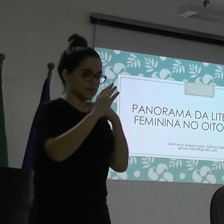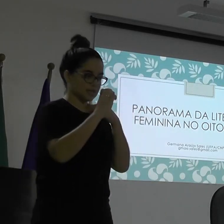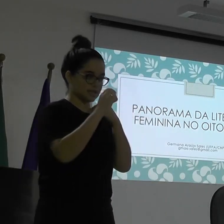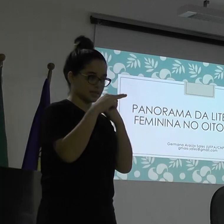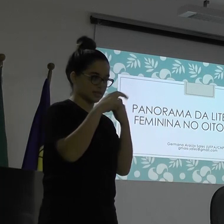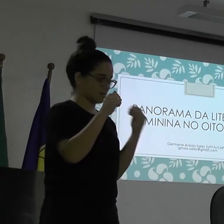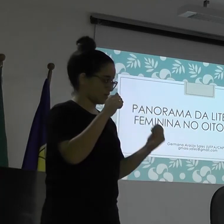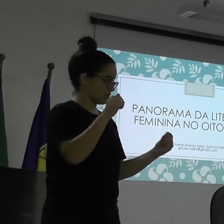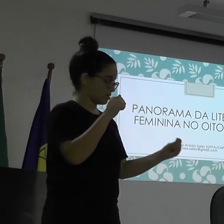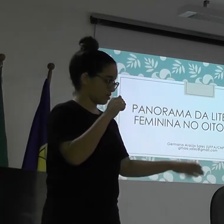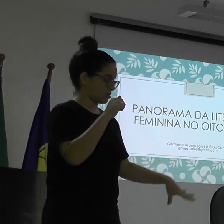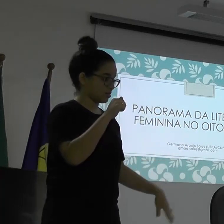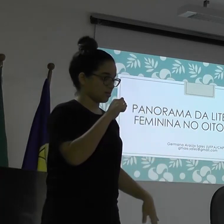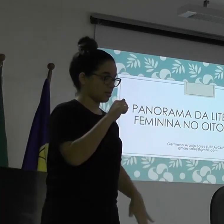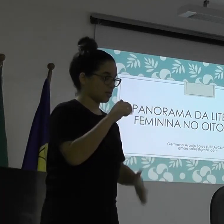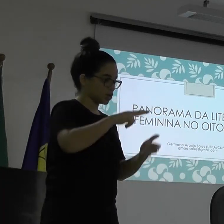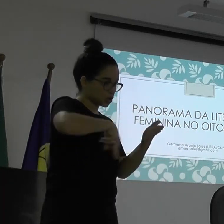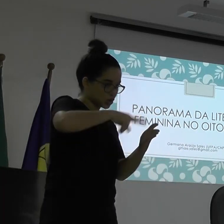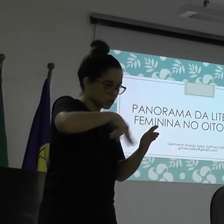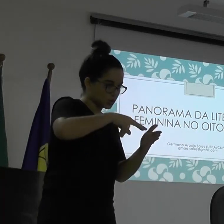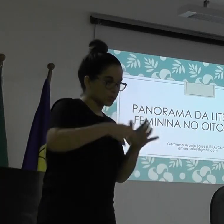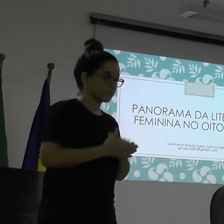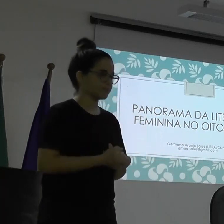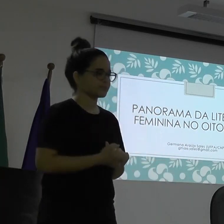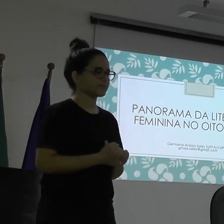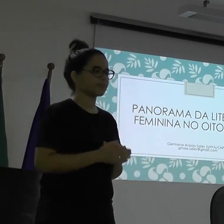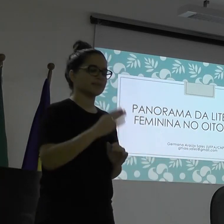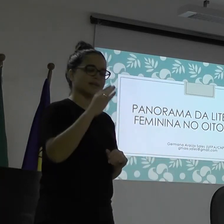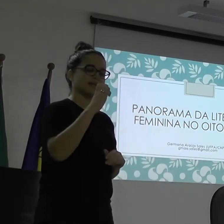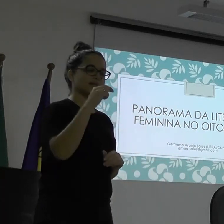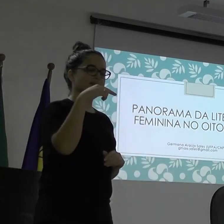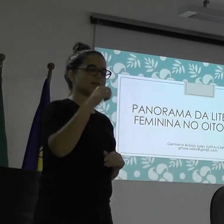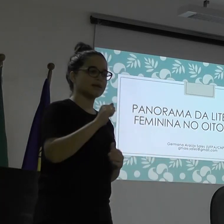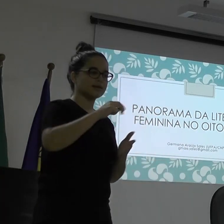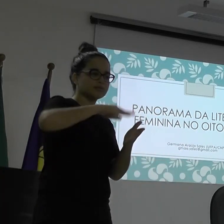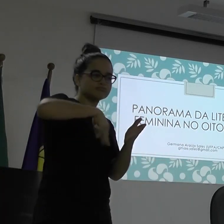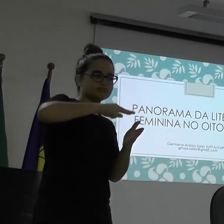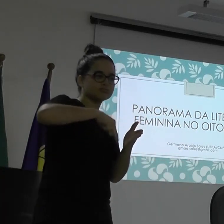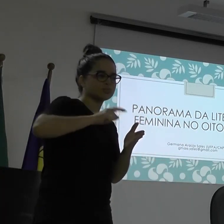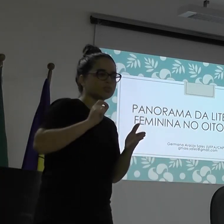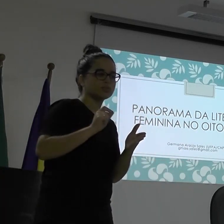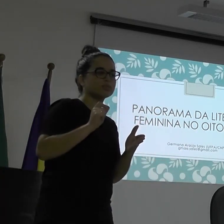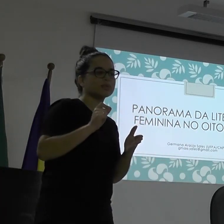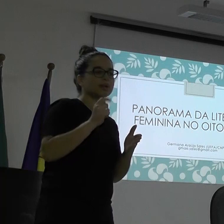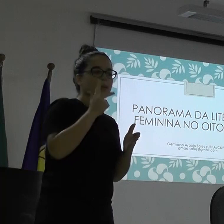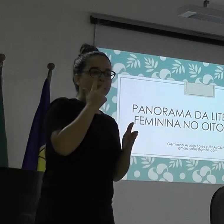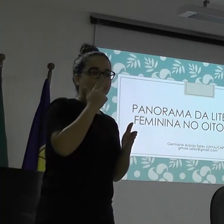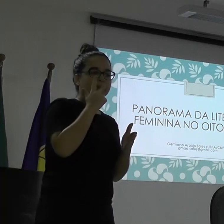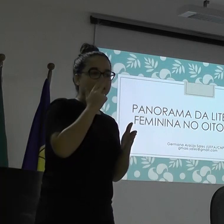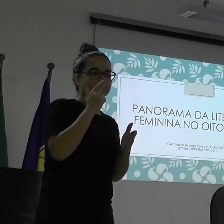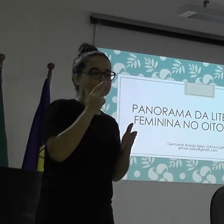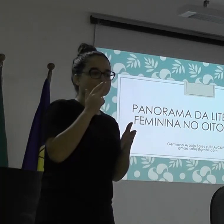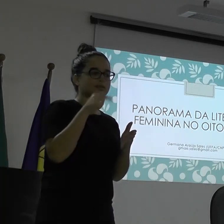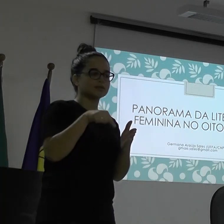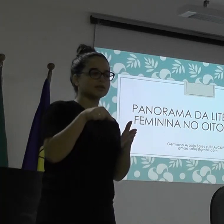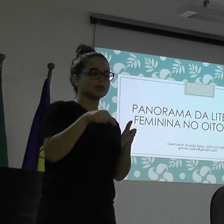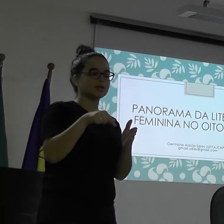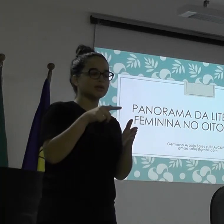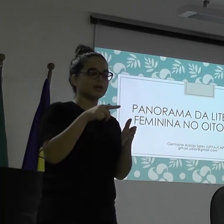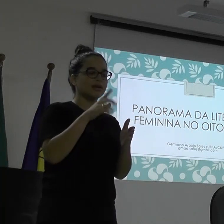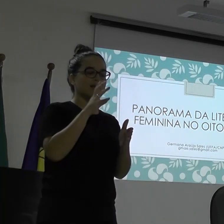lê. E essas cenas de leitura, elas são um diagnóstico da